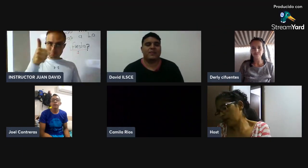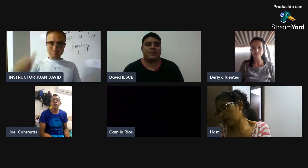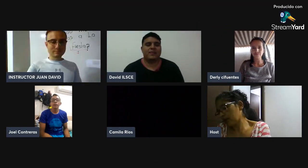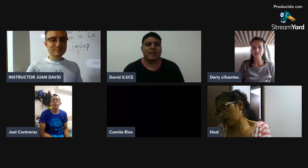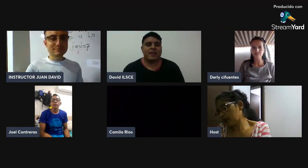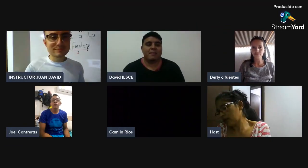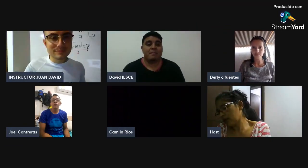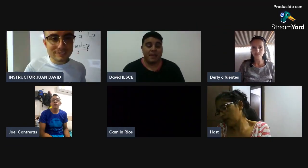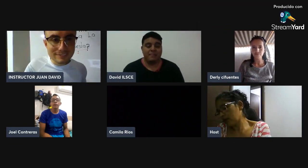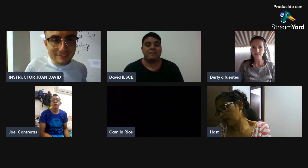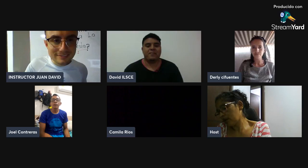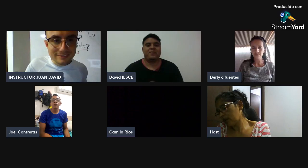bien